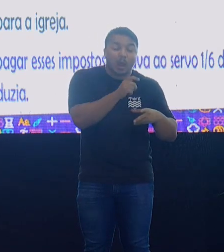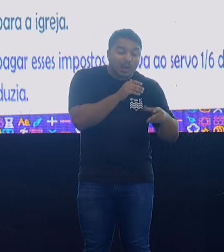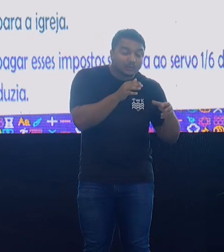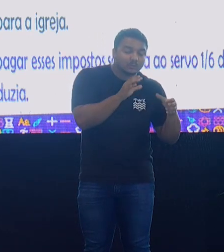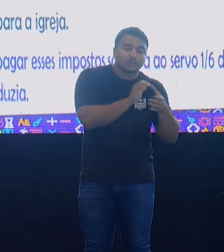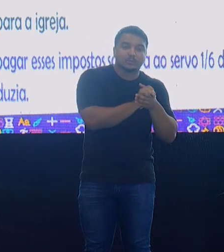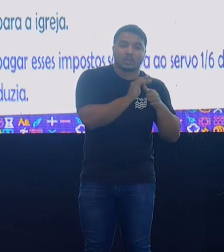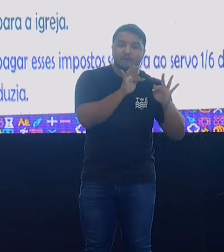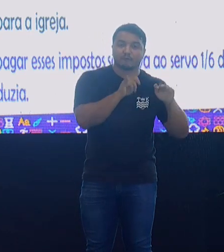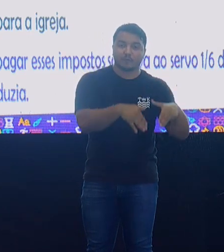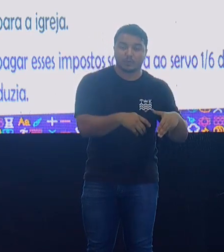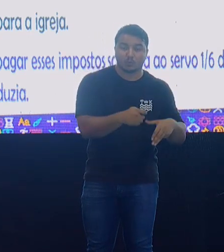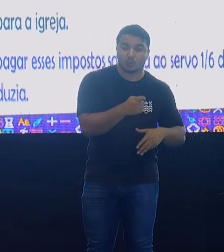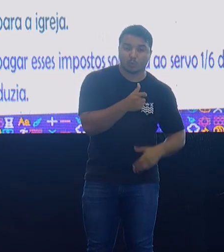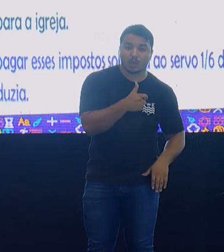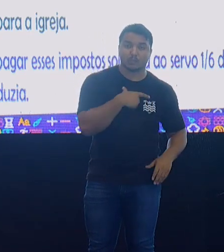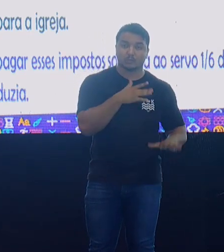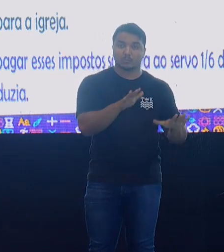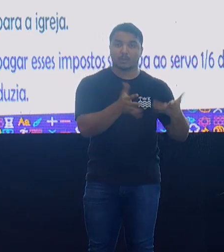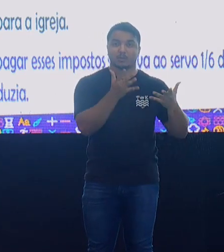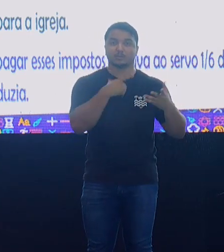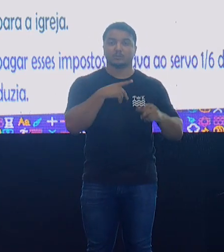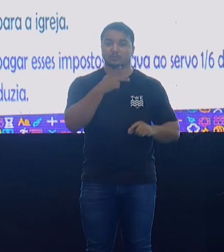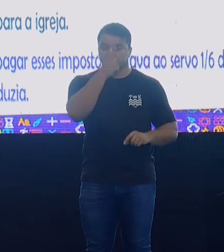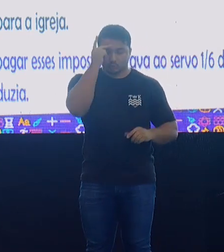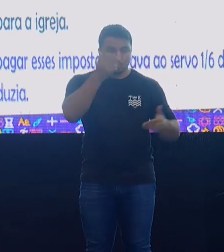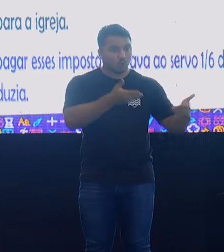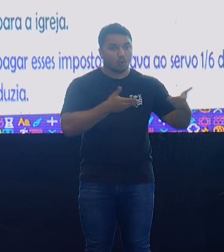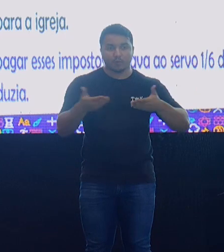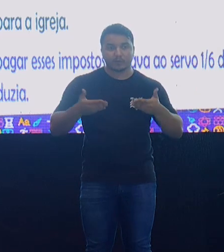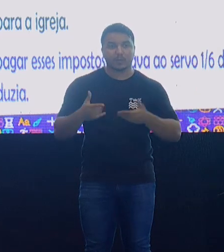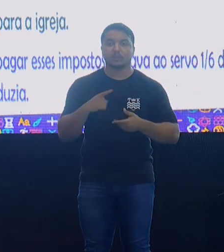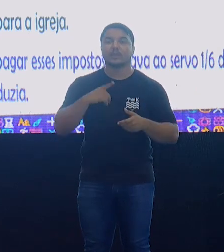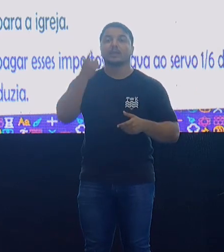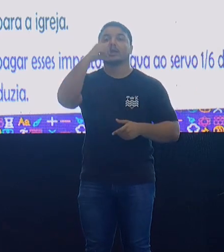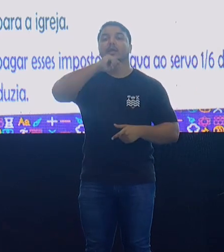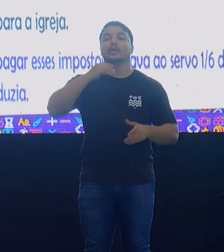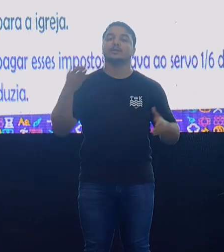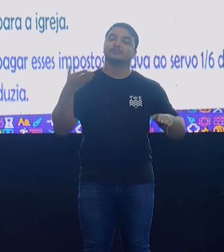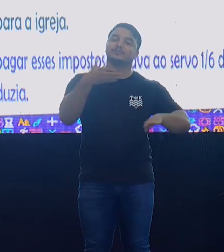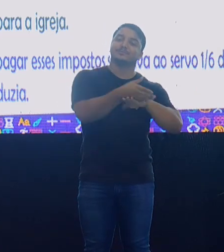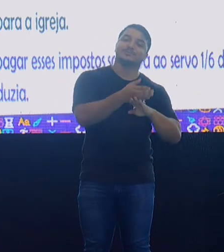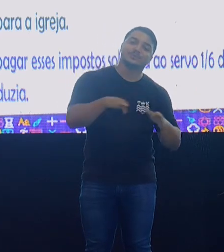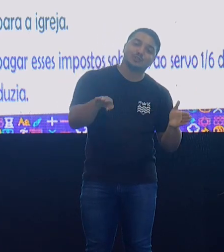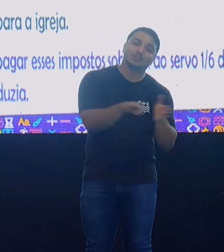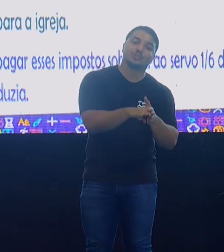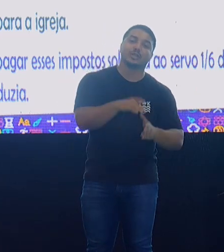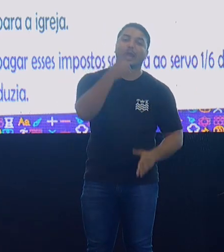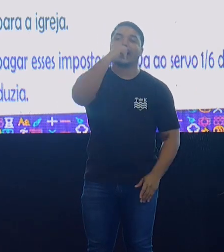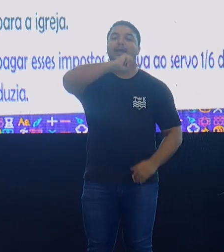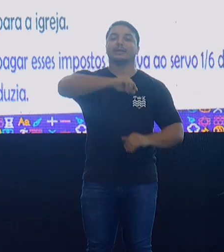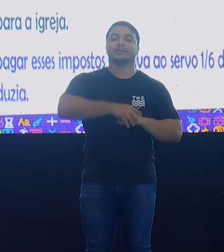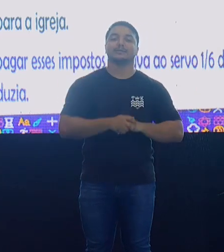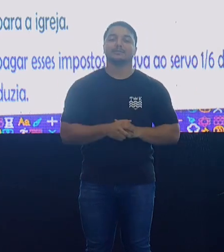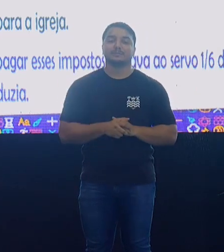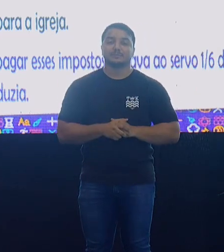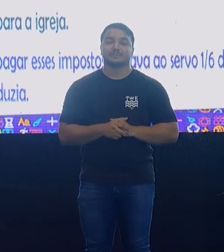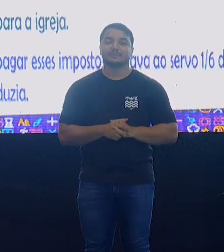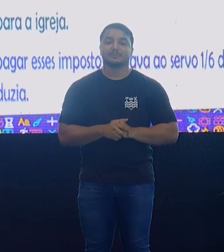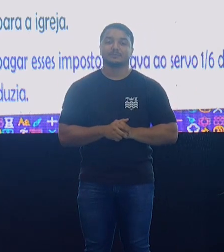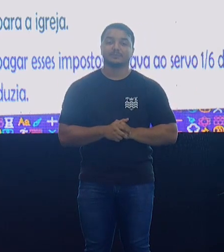casamento, lá no meio da festa com os seus convidados, adivinha quem brotava no bailão para o desespero do